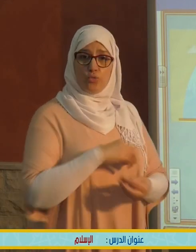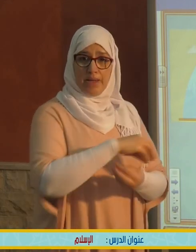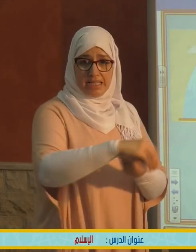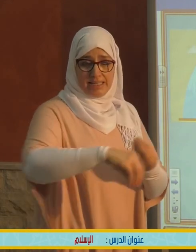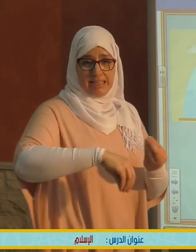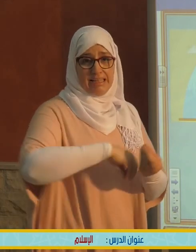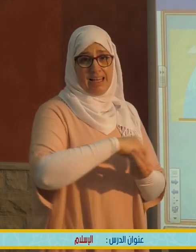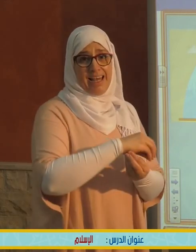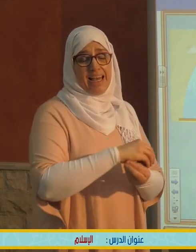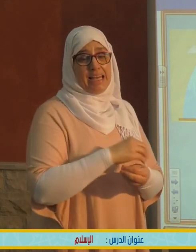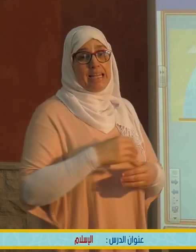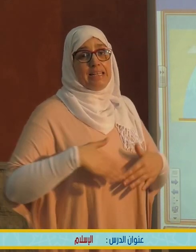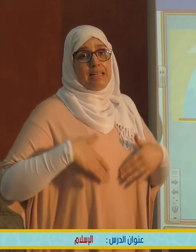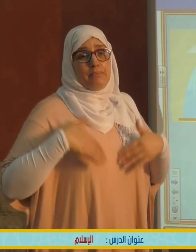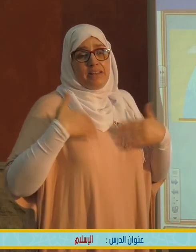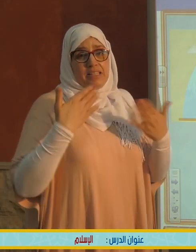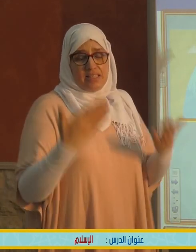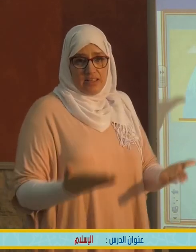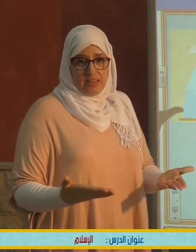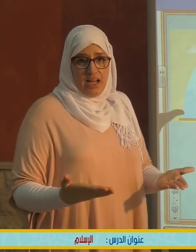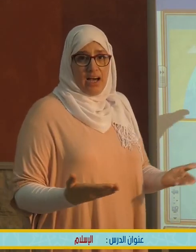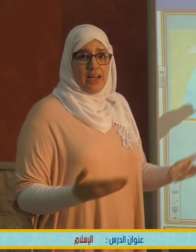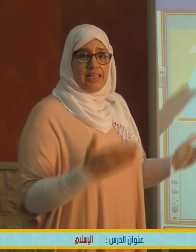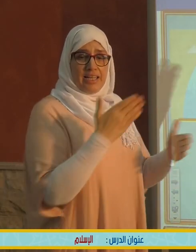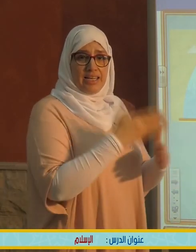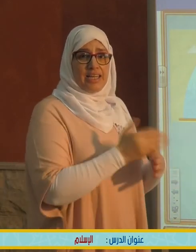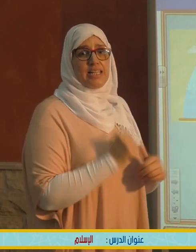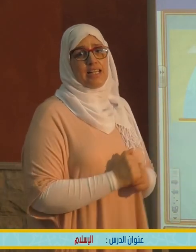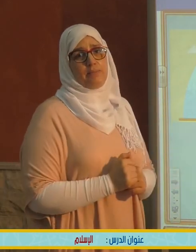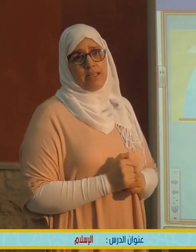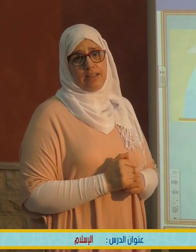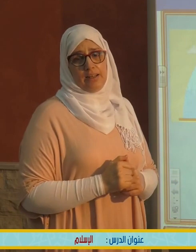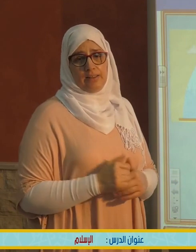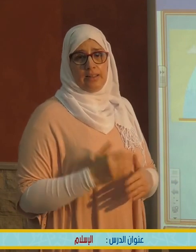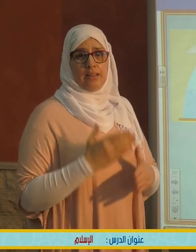حج بيت الله لمن استطاع إليه سبيلا،